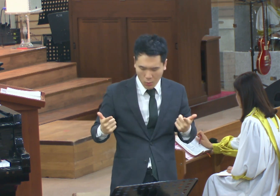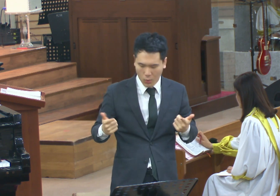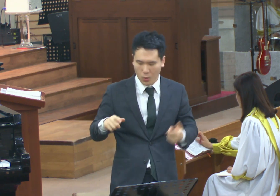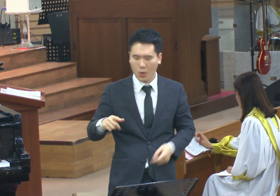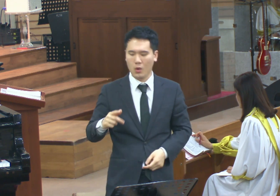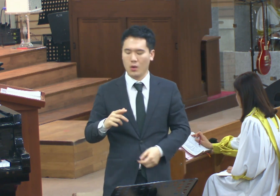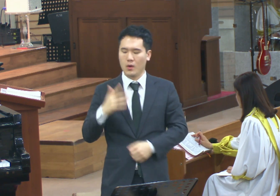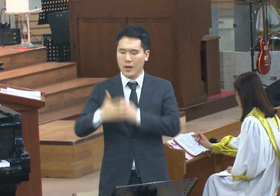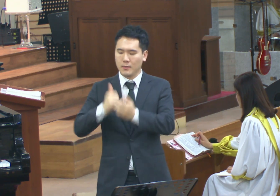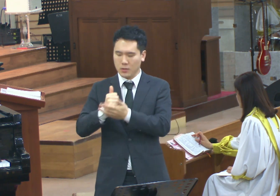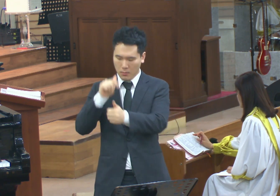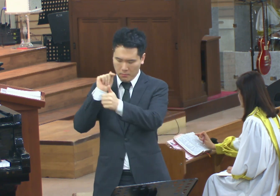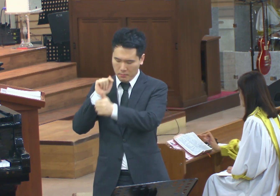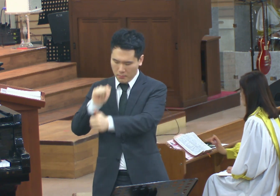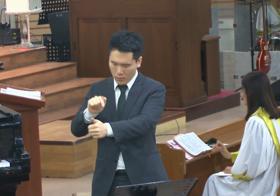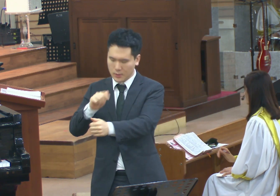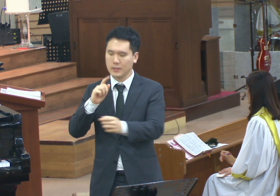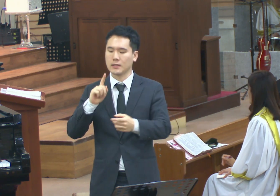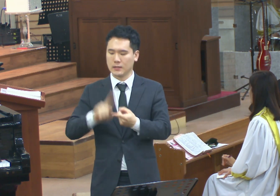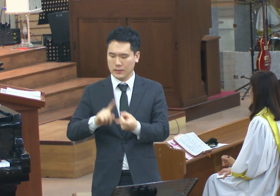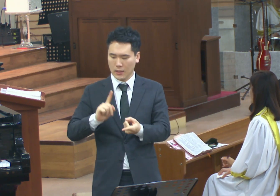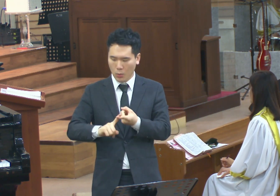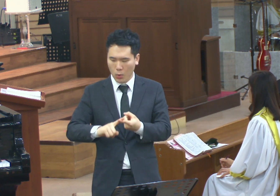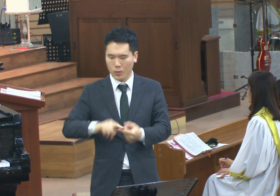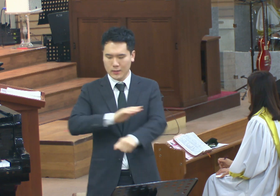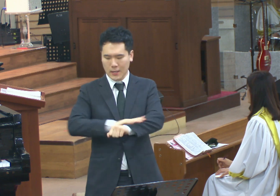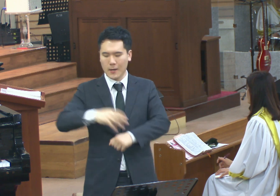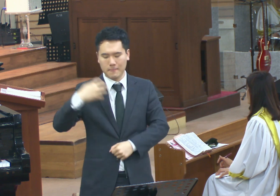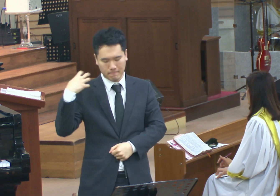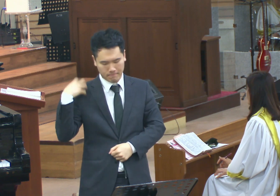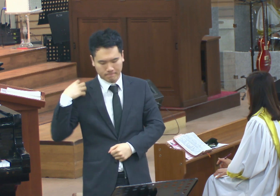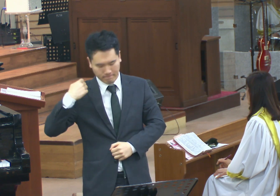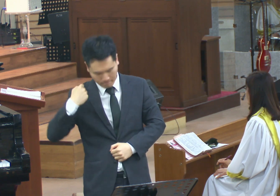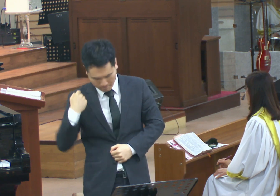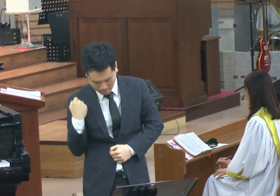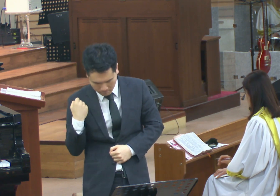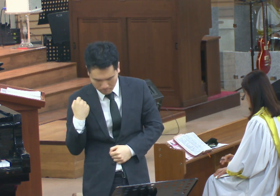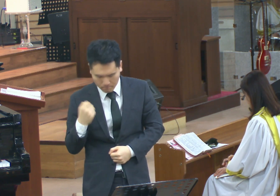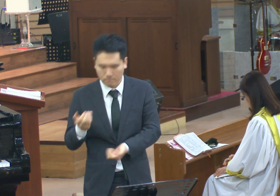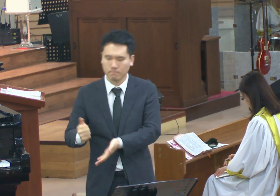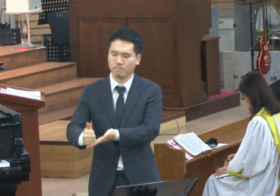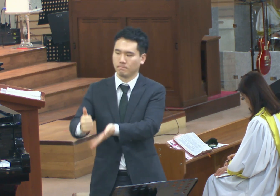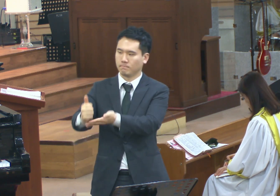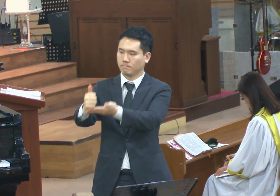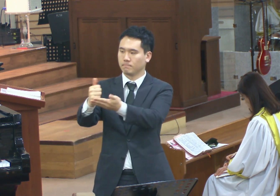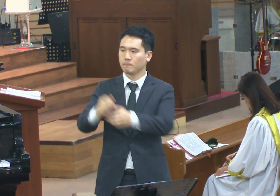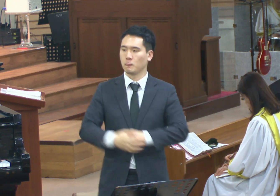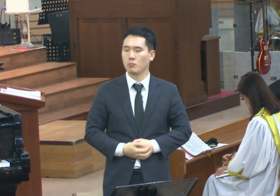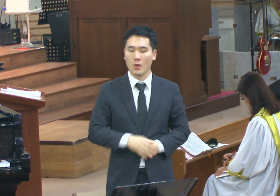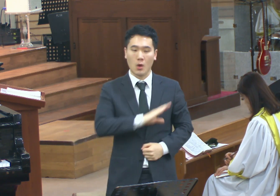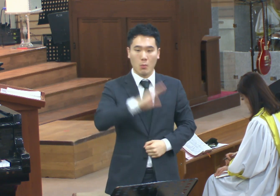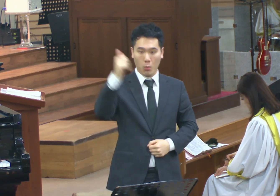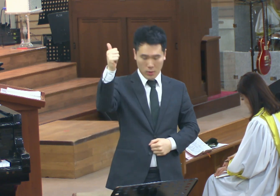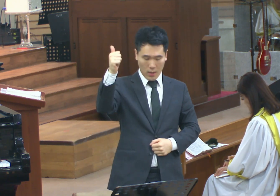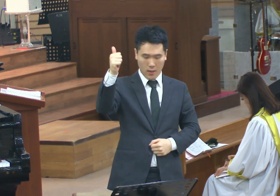여호와께서 명령하신 그 책임을 지키도다. 모세의 명령을 지켰고 내 지시를 잘 수행했고